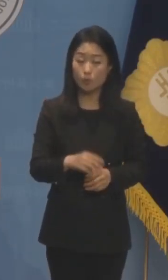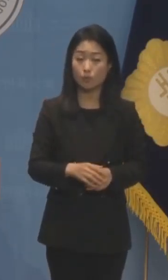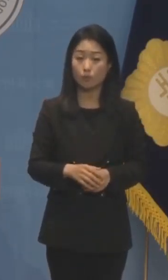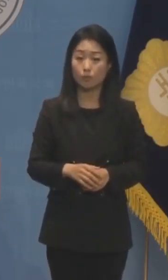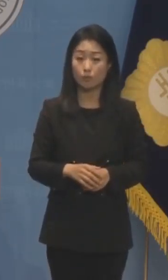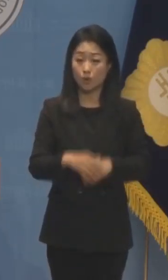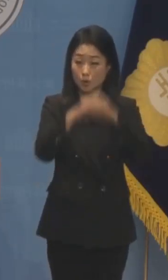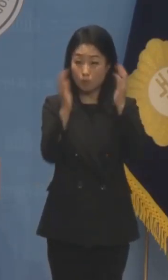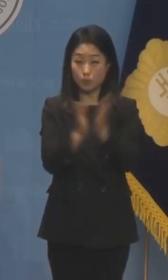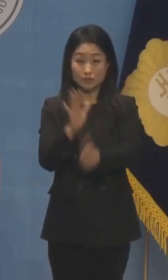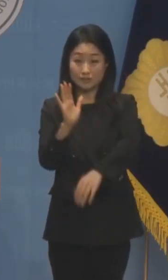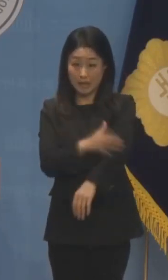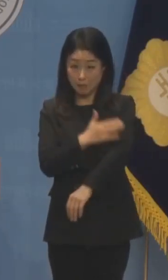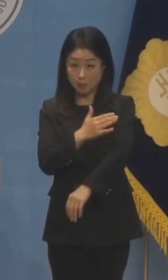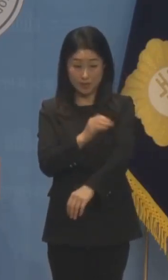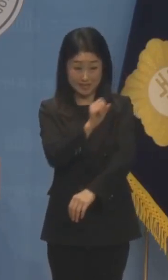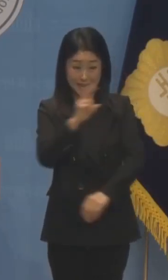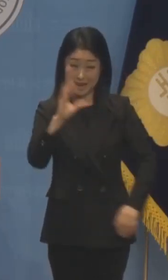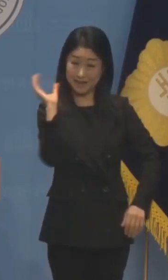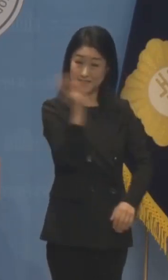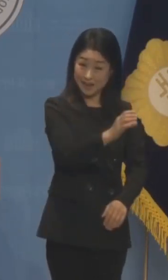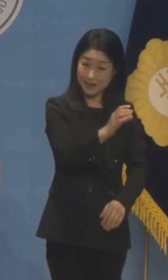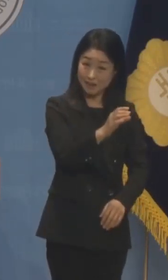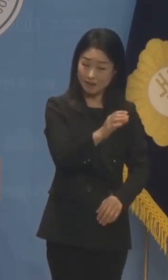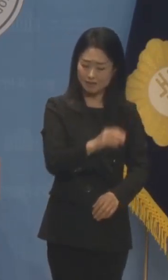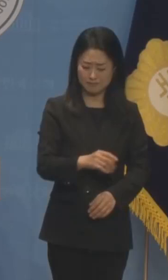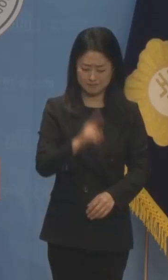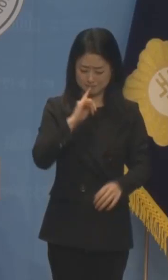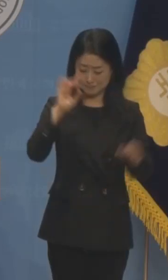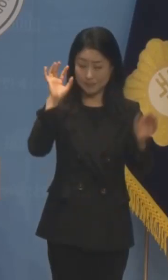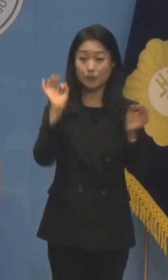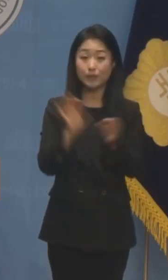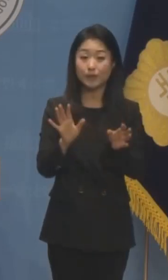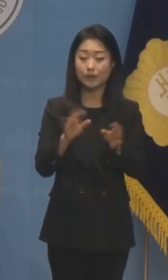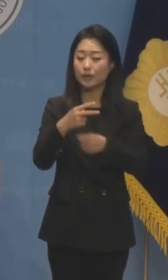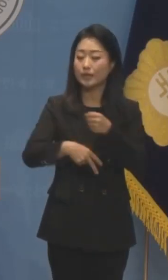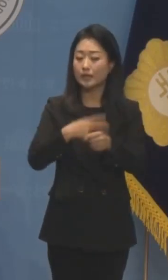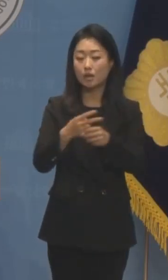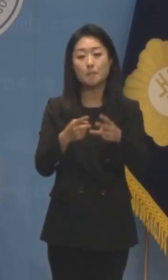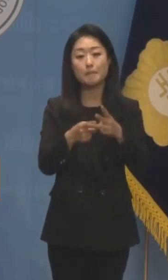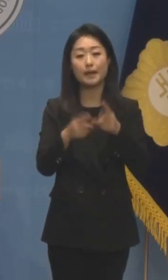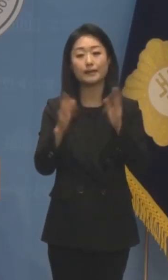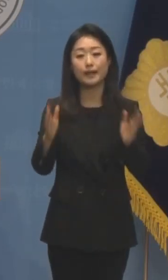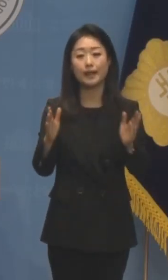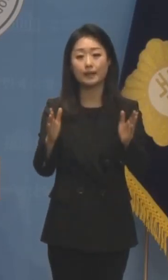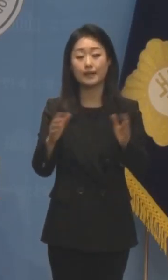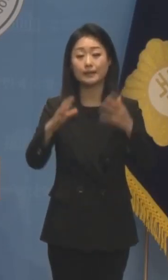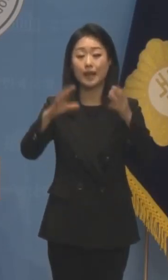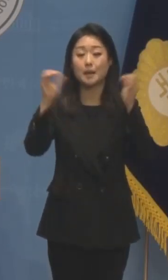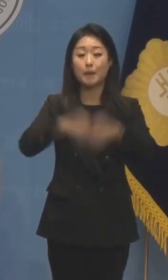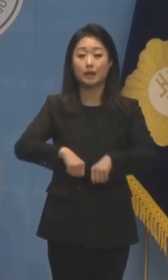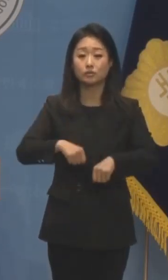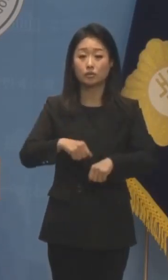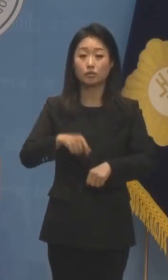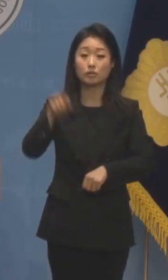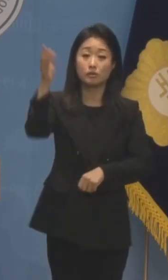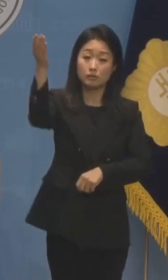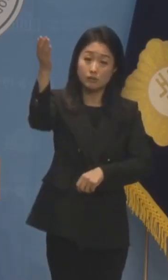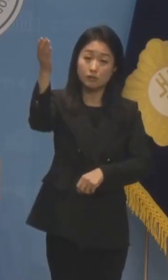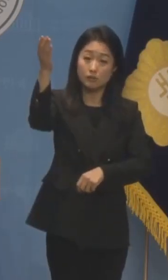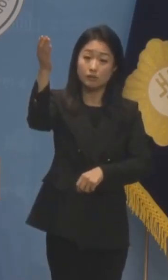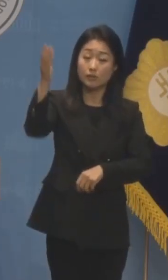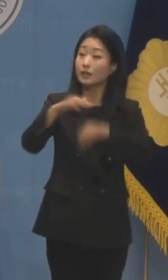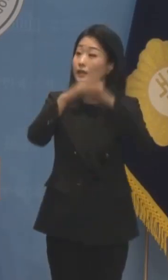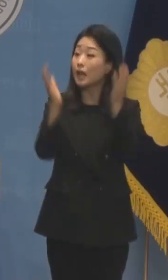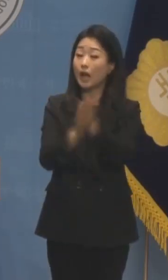제기된 모든 책임을 야당에 미룹니다. 지난 2년 반 남짓 나라를 망쳐놓고 그